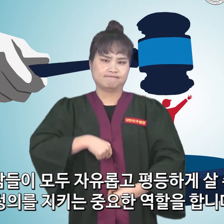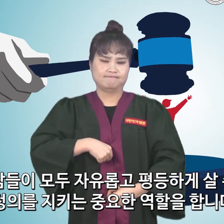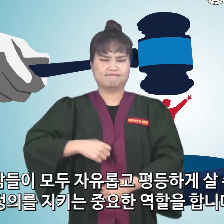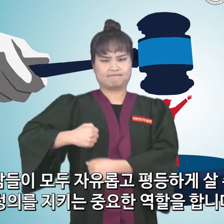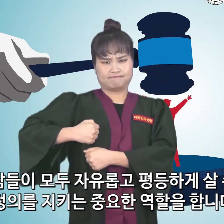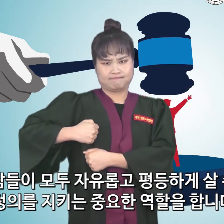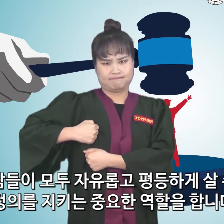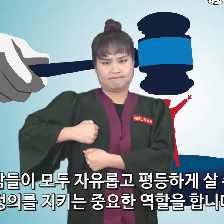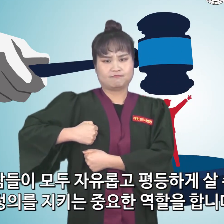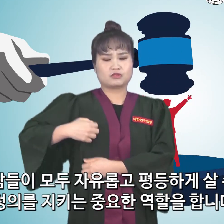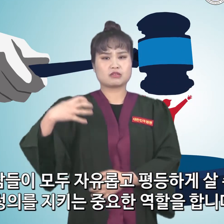중요한 역할을 합니다.